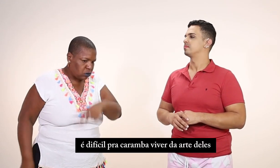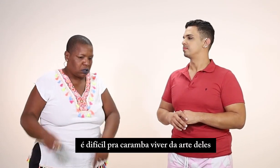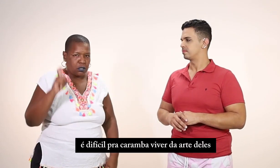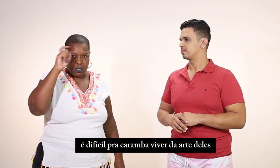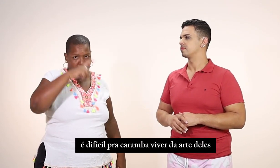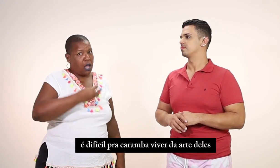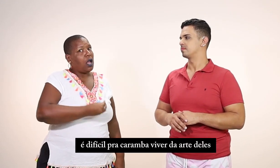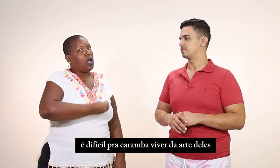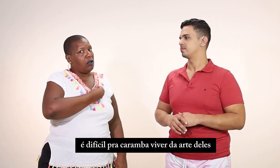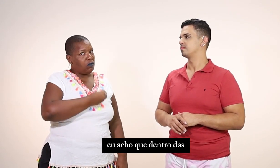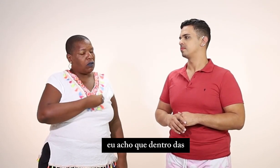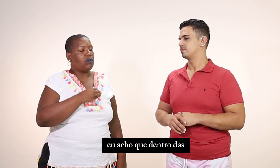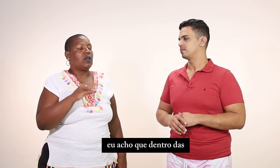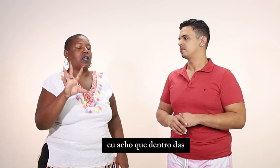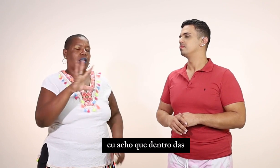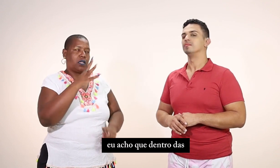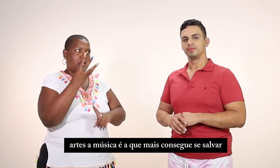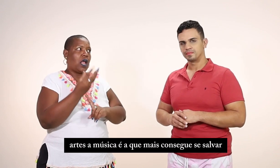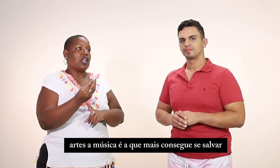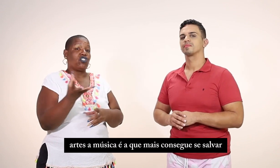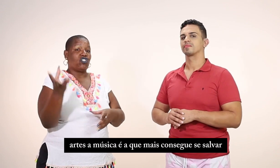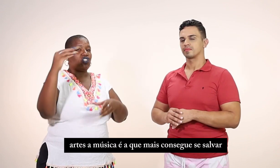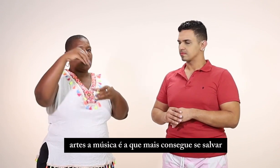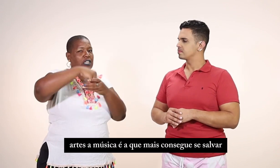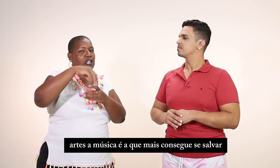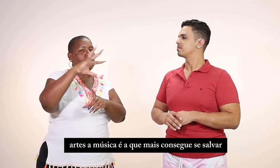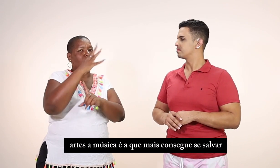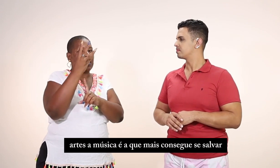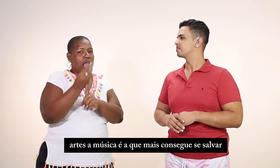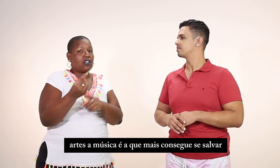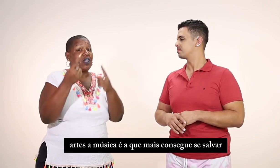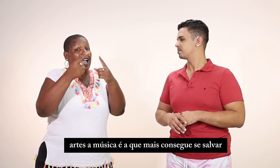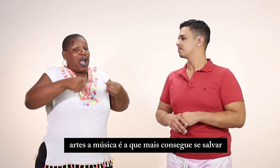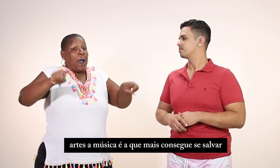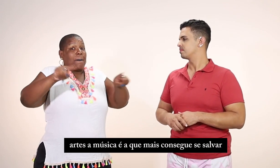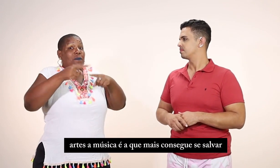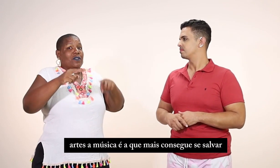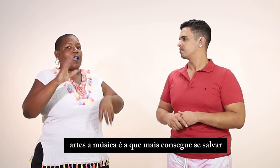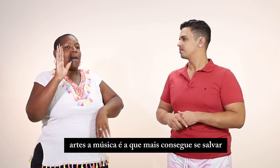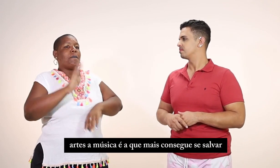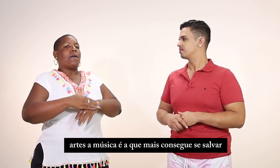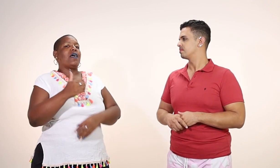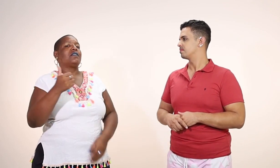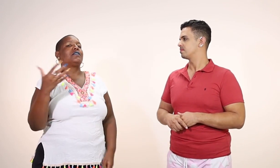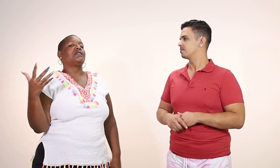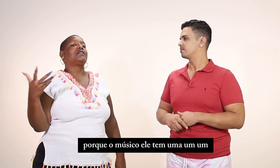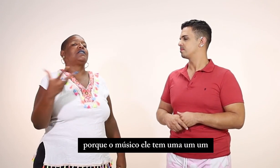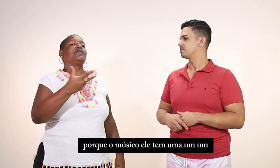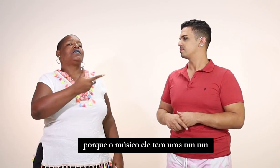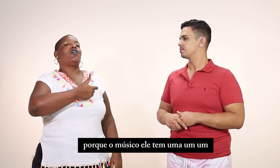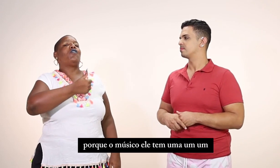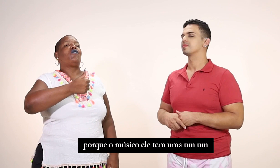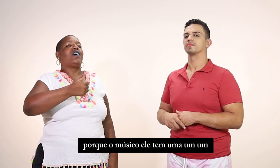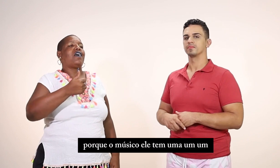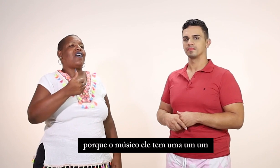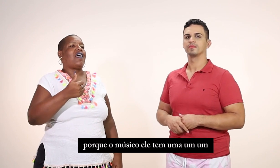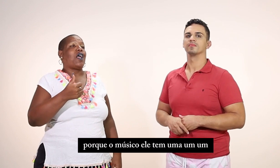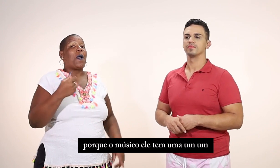arte deles. Eu acho que dentro das artes, a música é a que mais consegue se salvar. Porque o músico ele tem uma